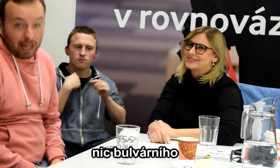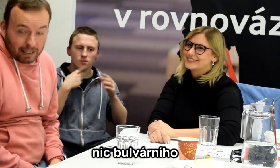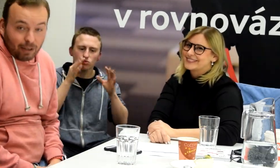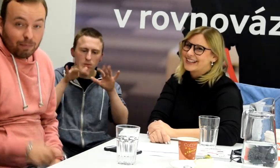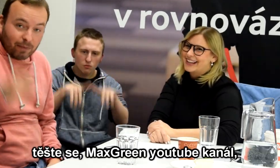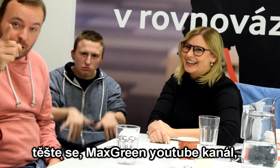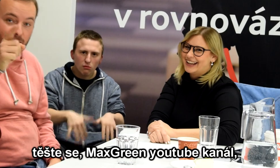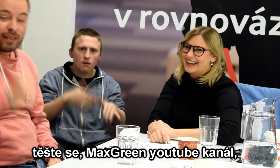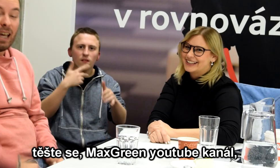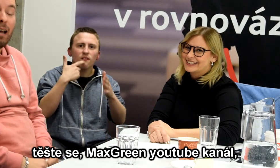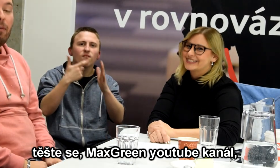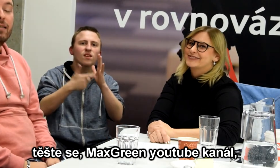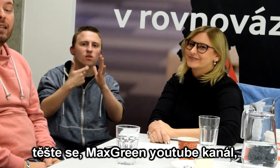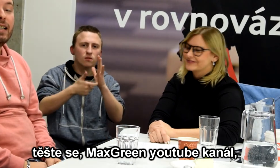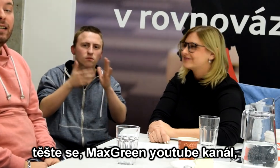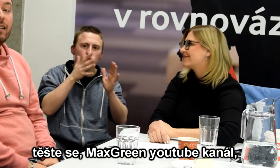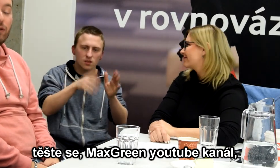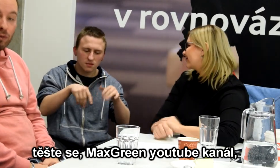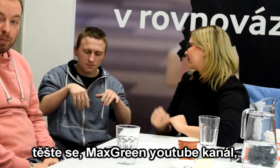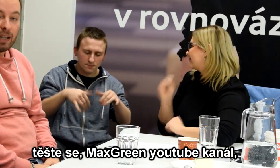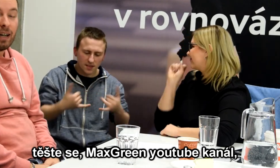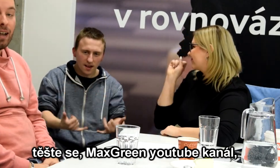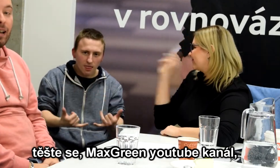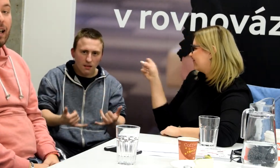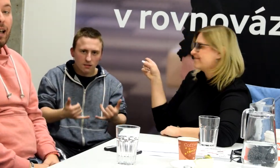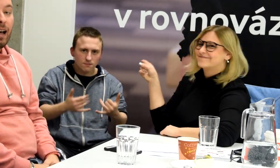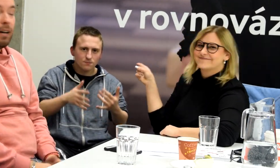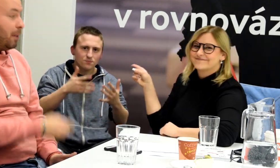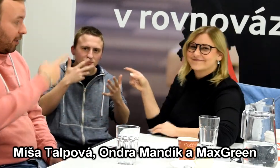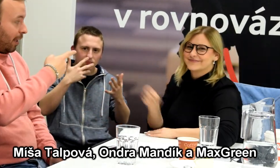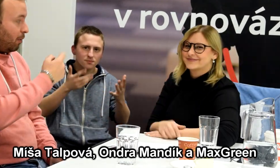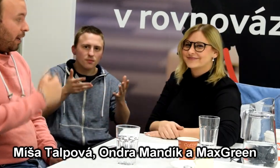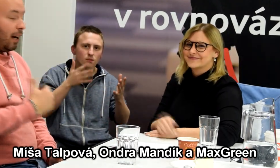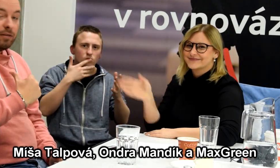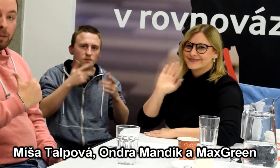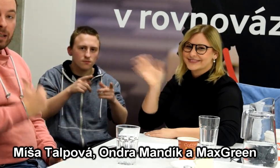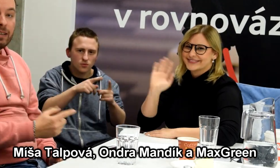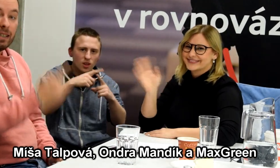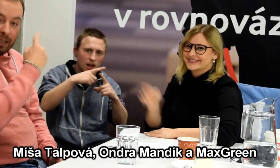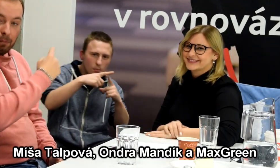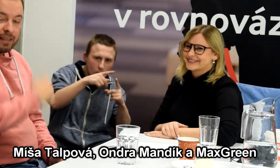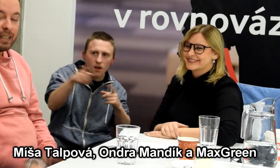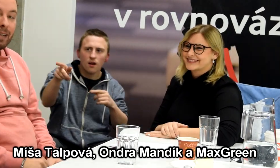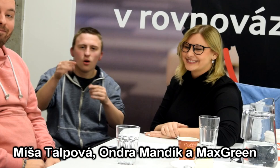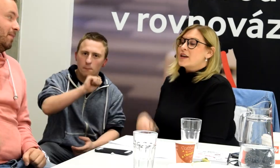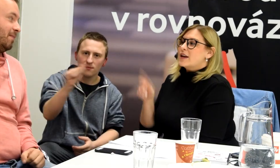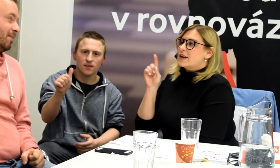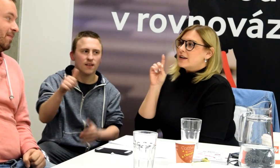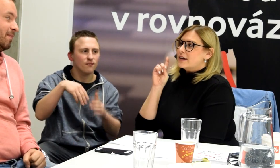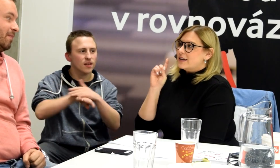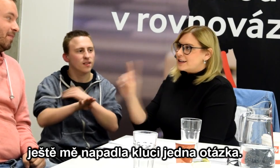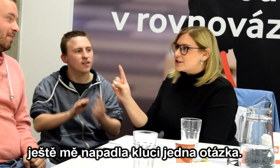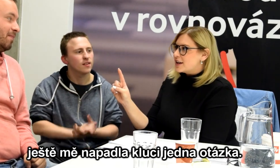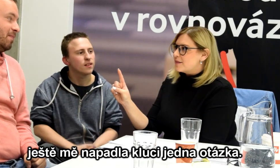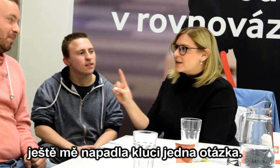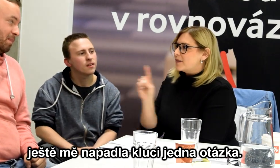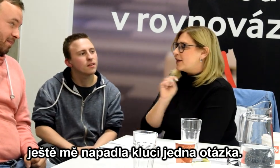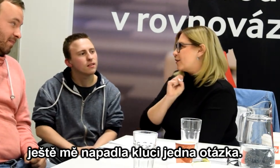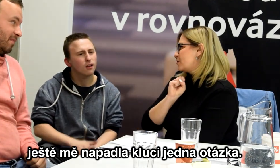bulvárního. Těšte se, Max Green YouTube kanál. Míša Talpová, Ondra Mandík, Max Green. Ještě mě napadla, kluci,